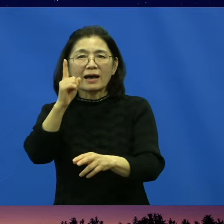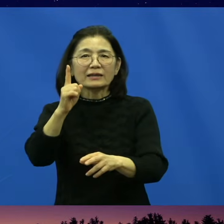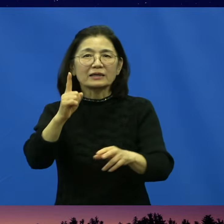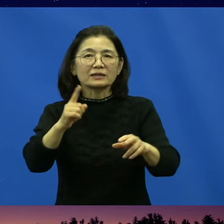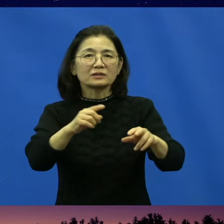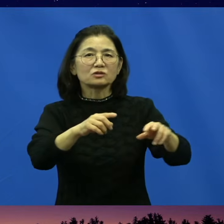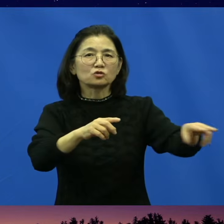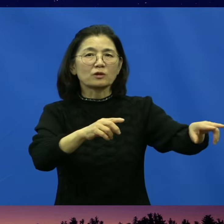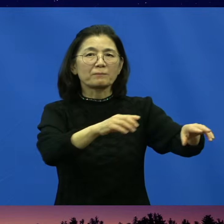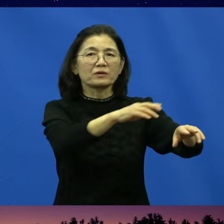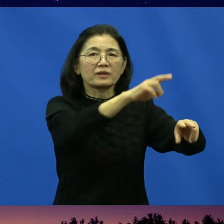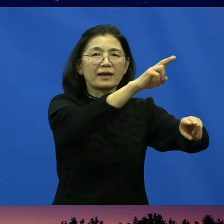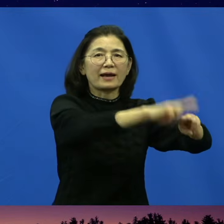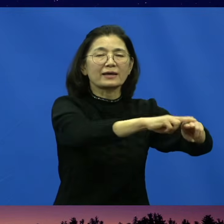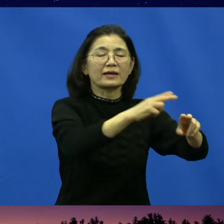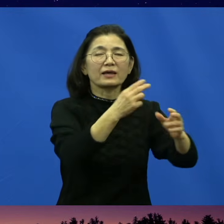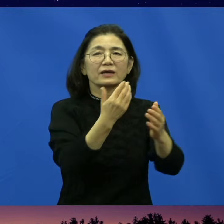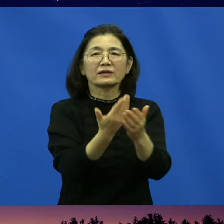주옵소서.